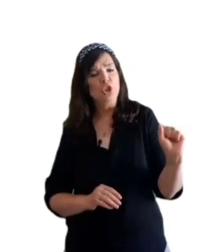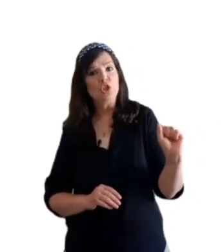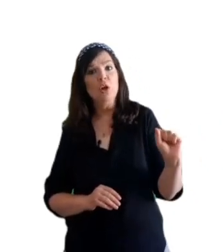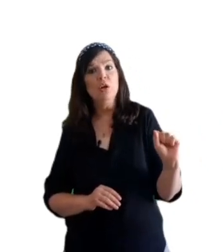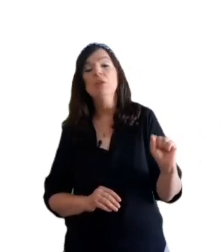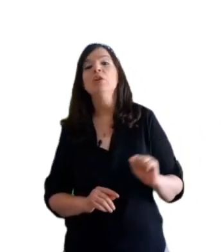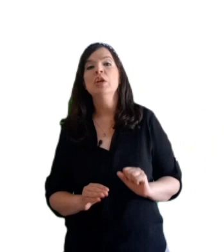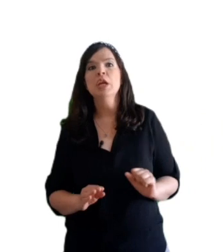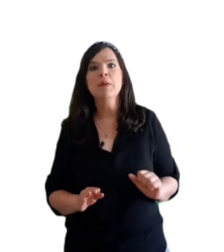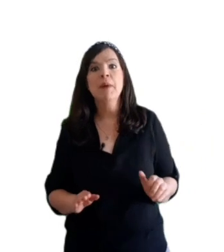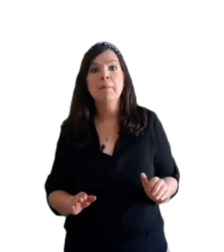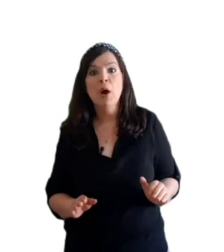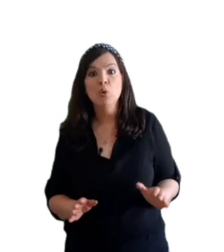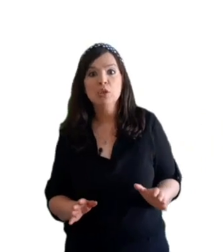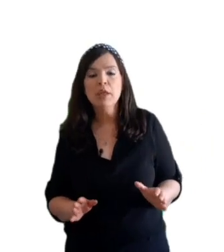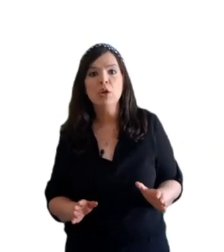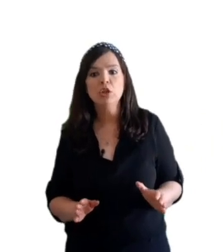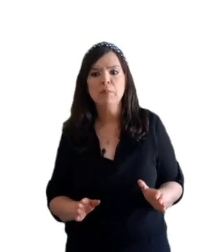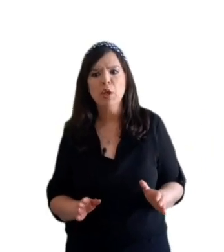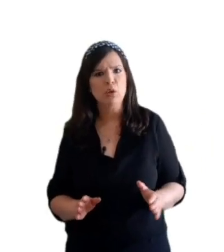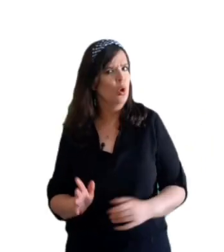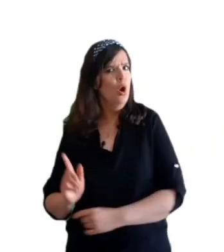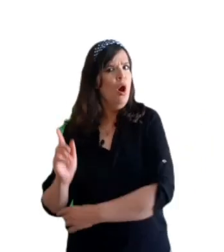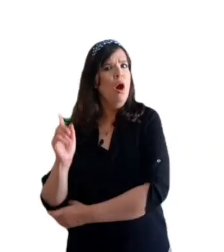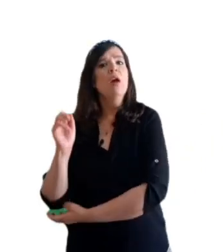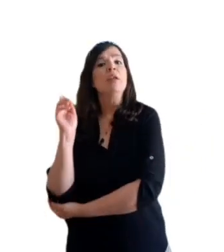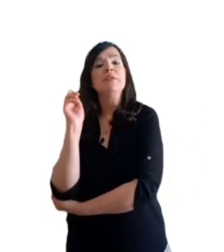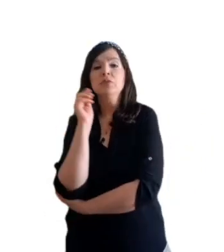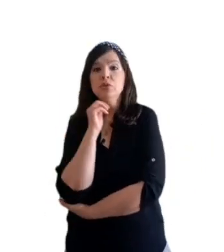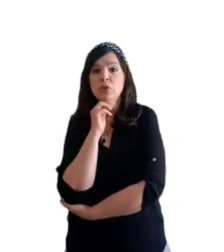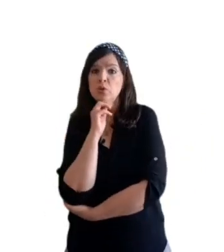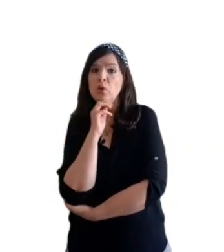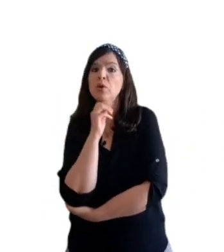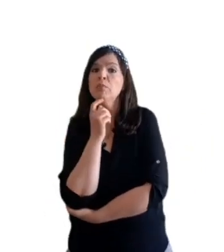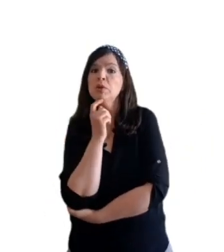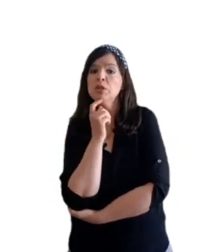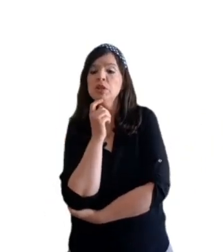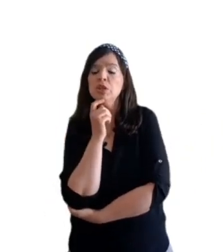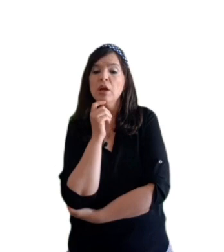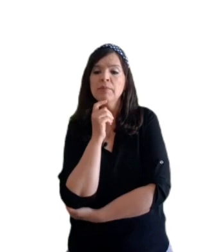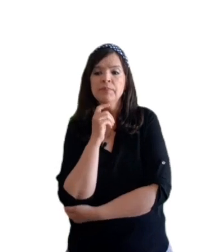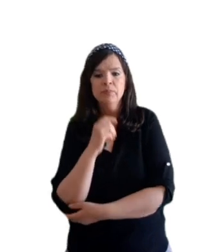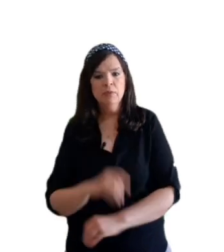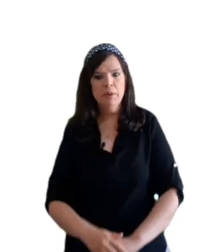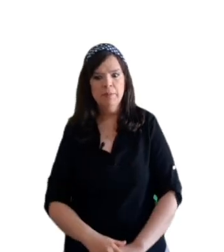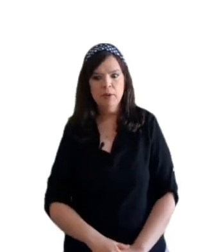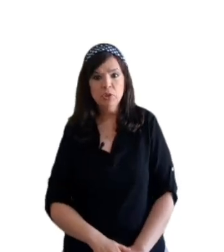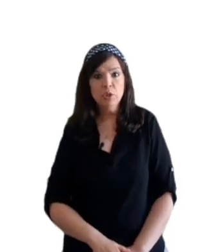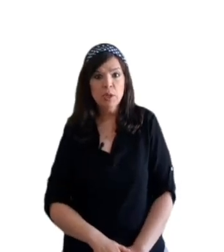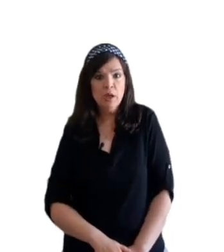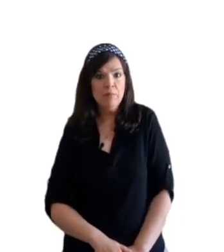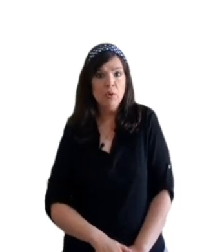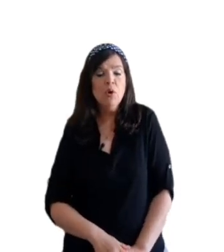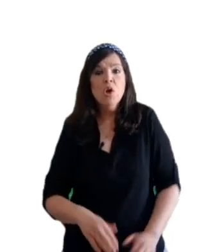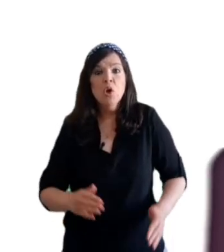mi silla. Y Mamá Osa dijo también: Alguien se sentó en mi silla. Bebé